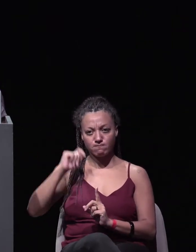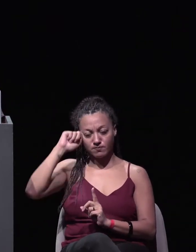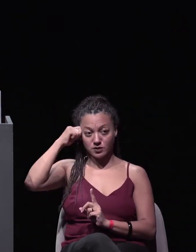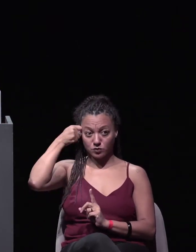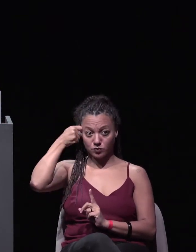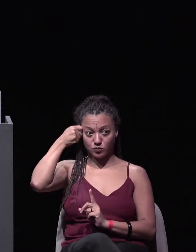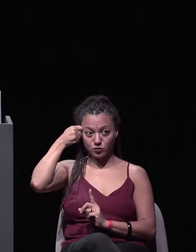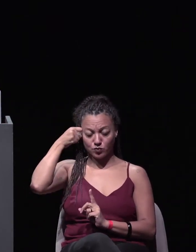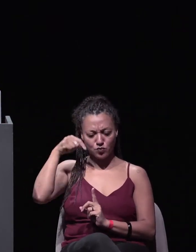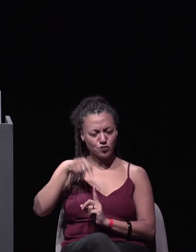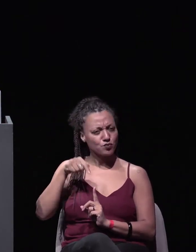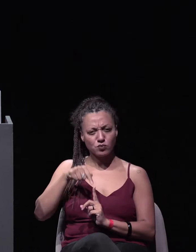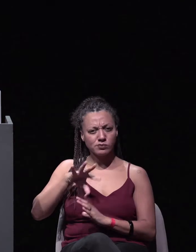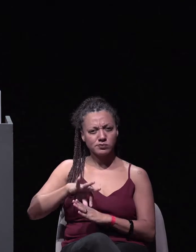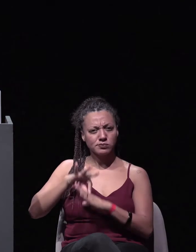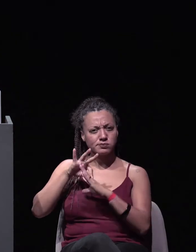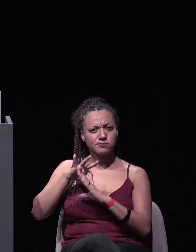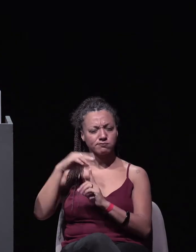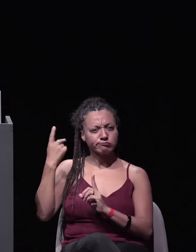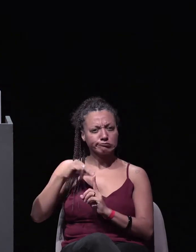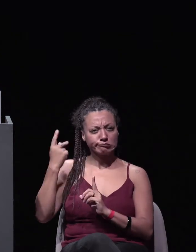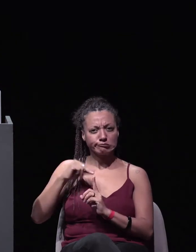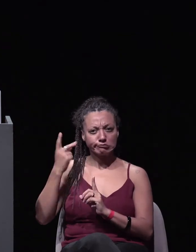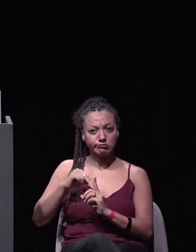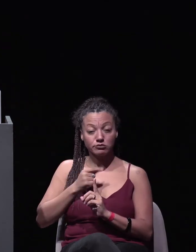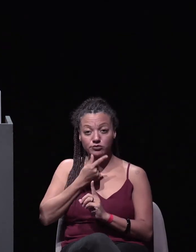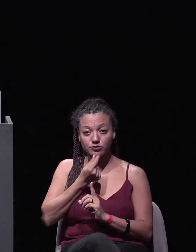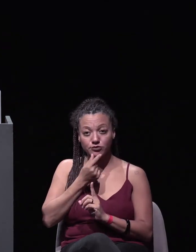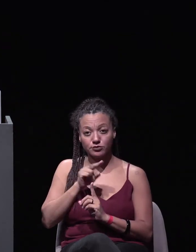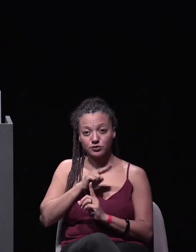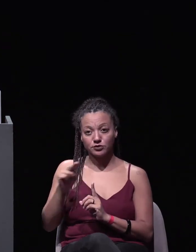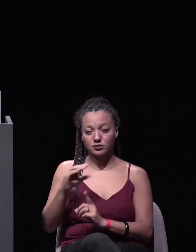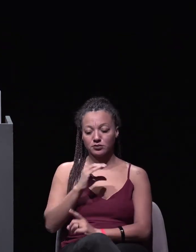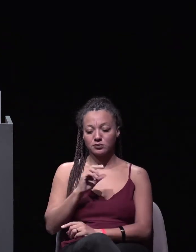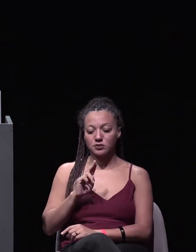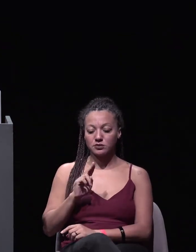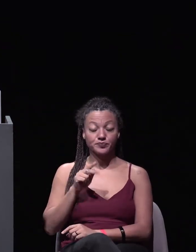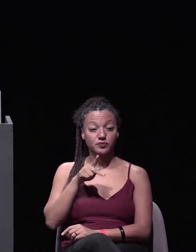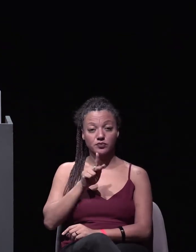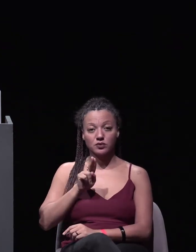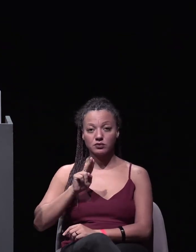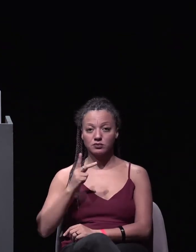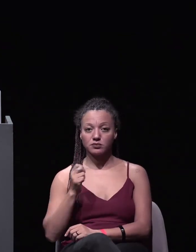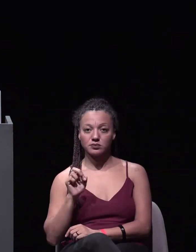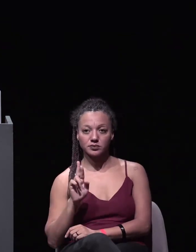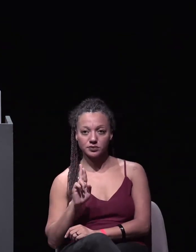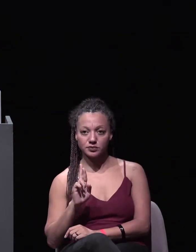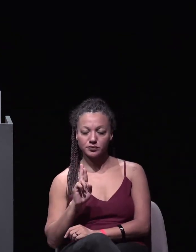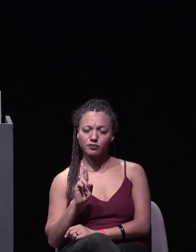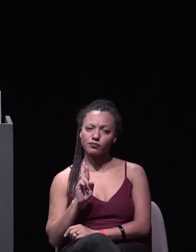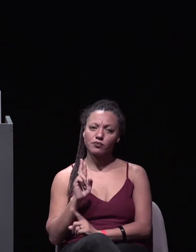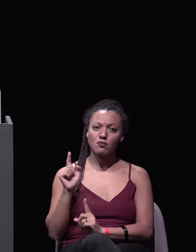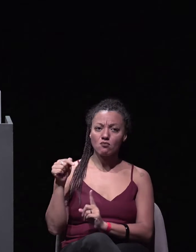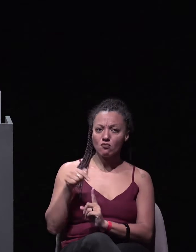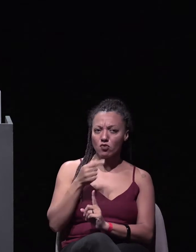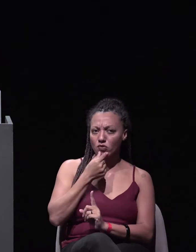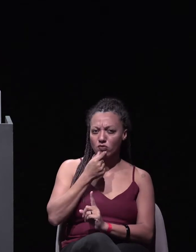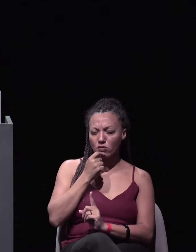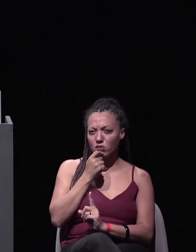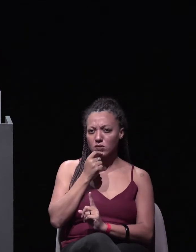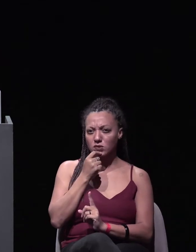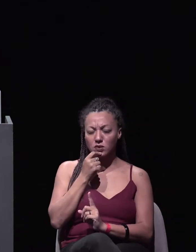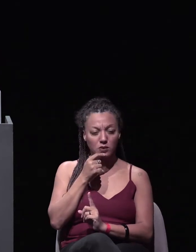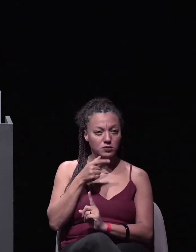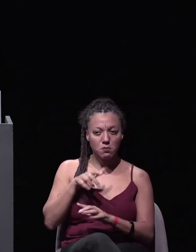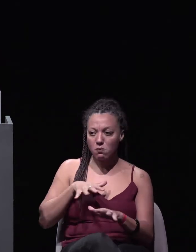E o negro agitador que é o linchado é um homem chamado Cooper. E o Cooper vinha fazendo todo um esforço